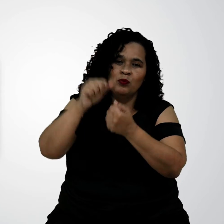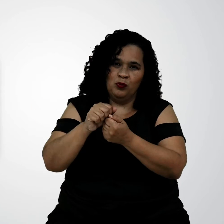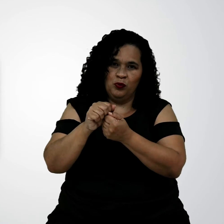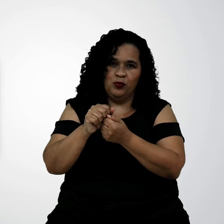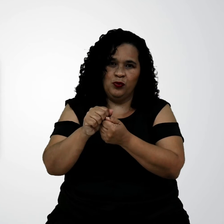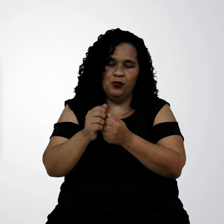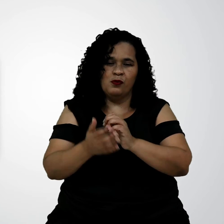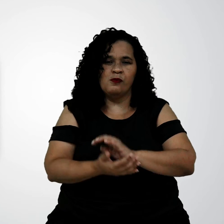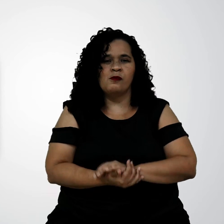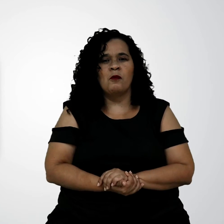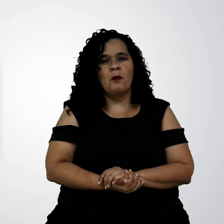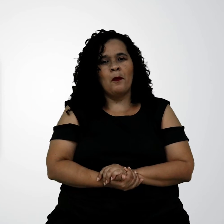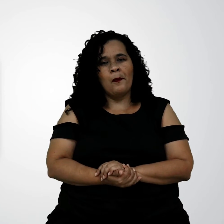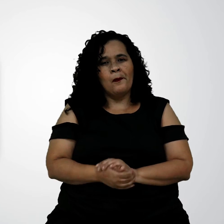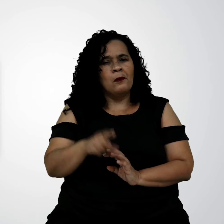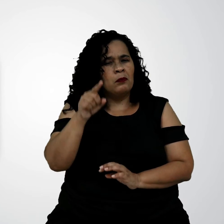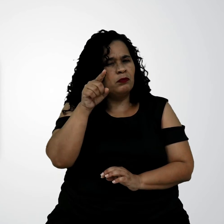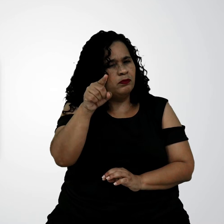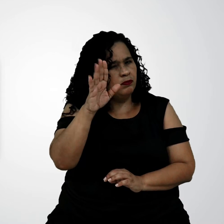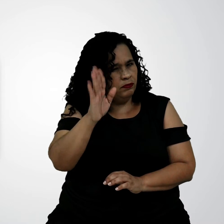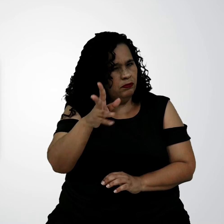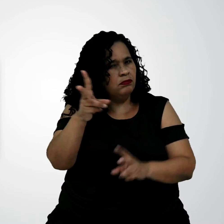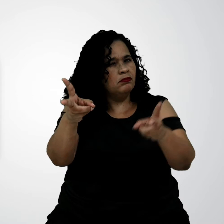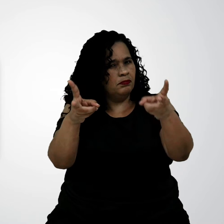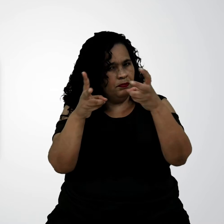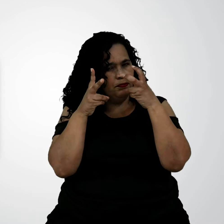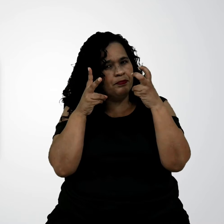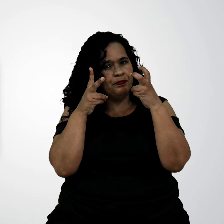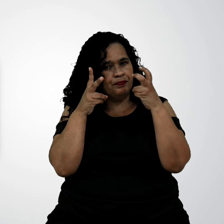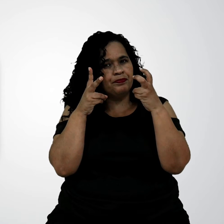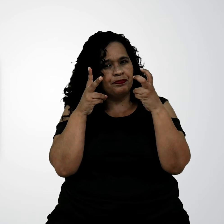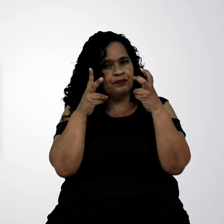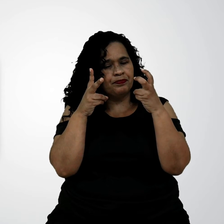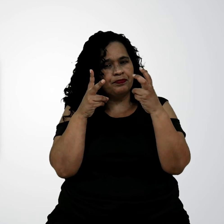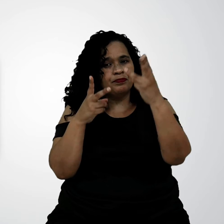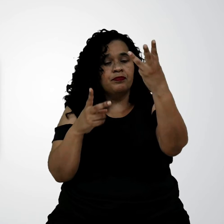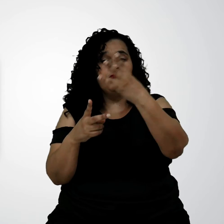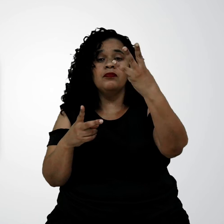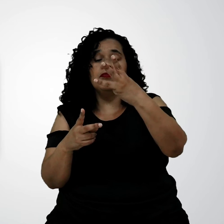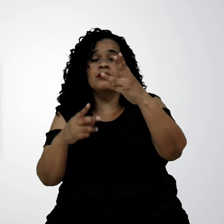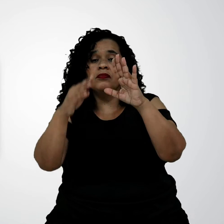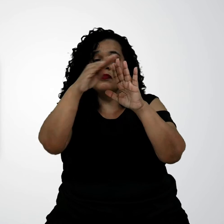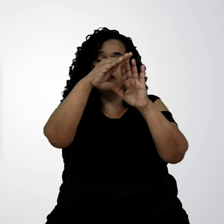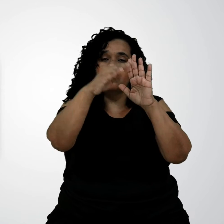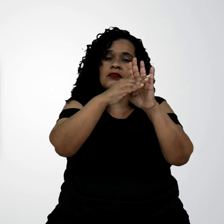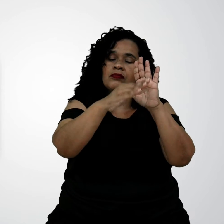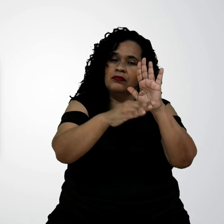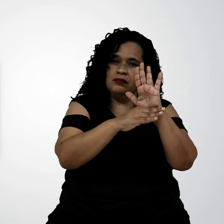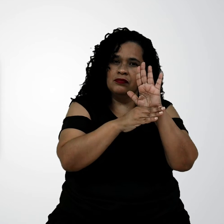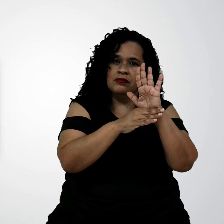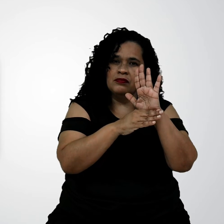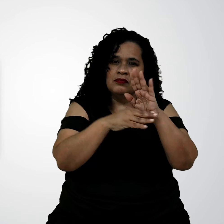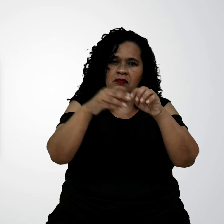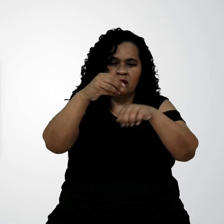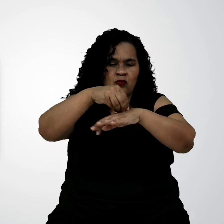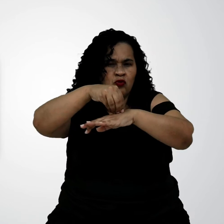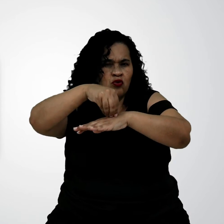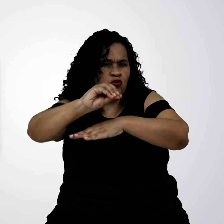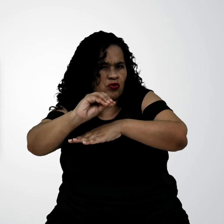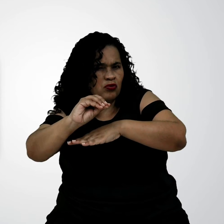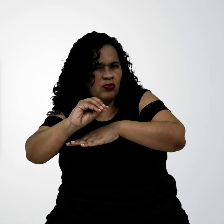Você já deve ter percebido que nesses 3 primeiros programas eu não te dei nenhuma dica